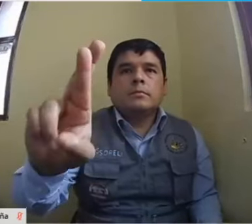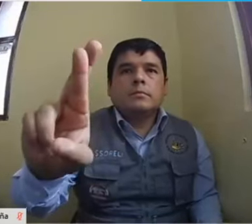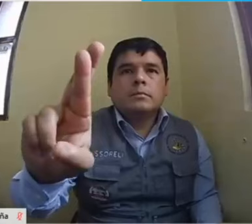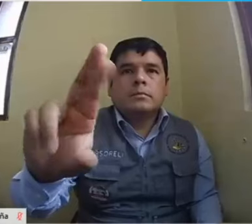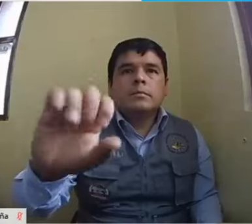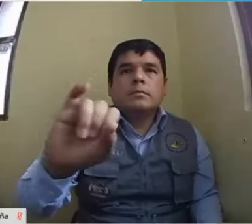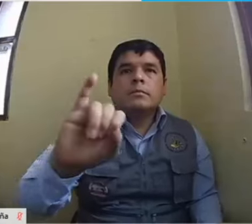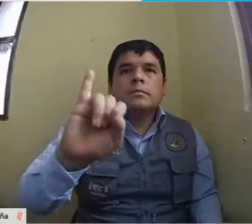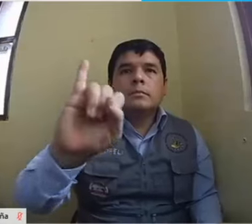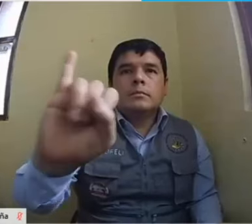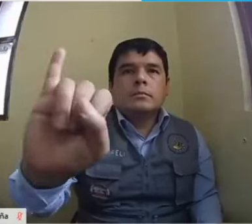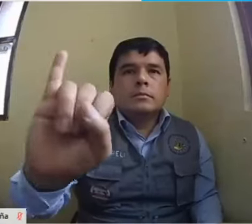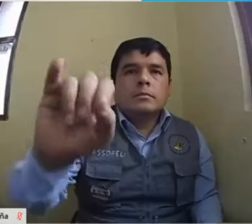un golpecito en la mejilla.